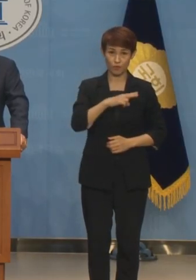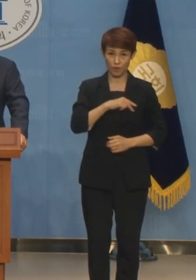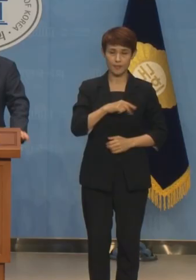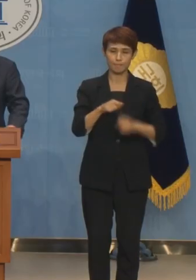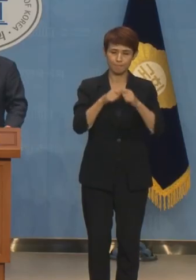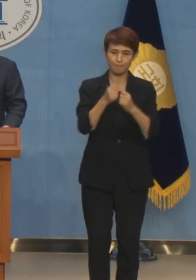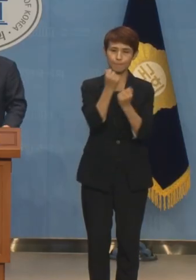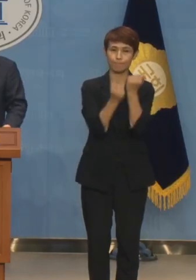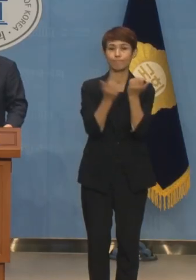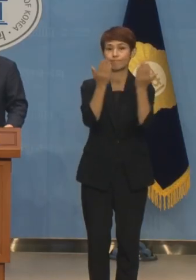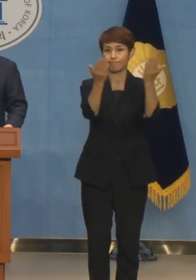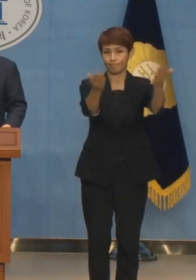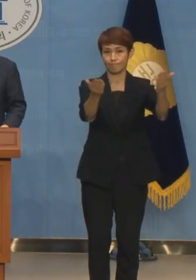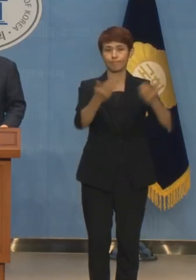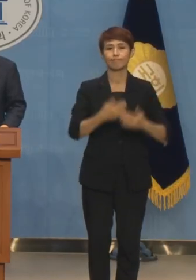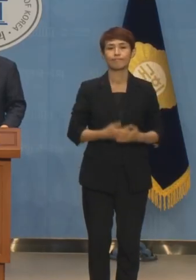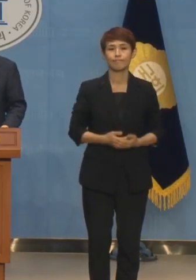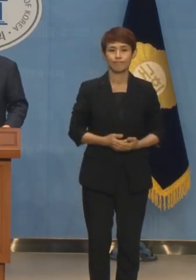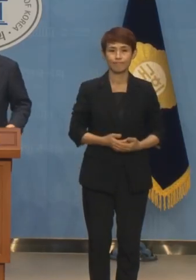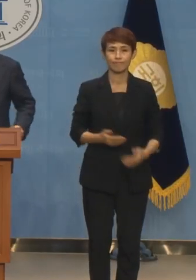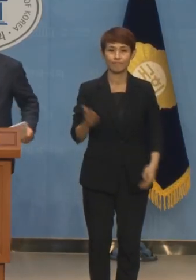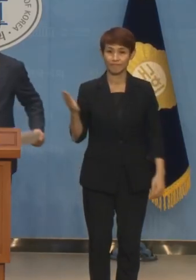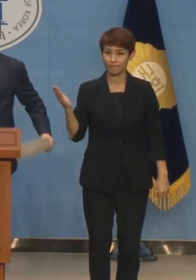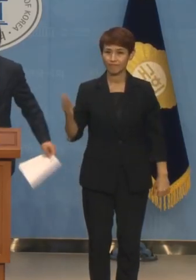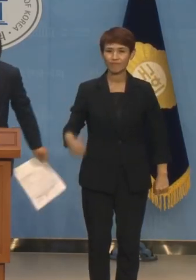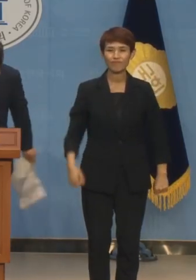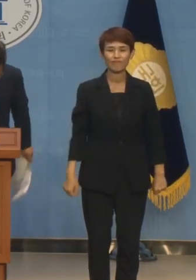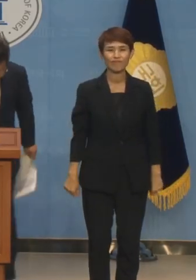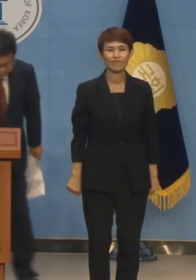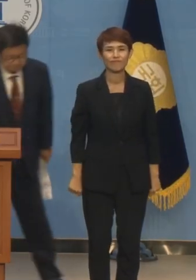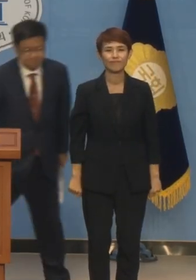법률적 사안에 대해 말씀드리도록 하겠습니다. 감사합니다.